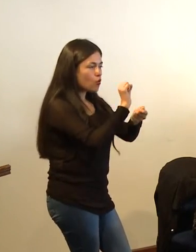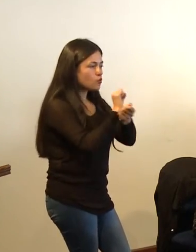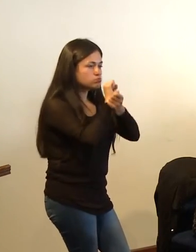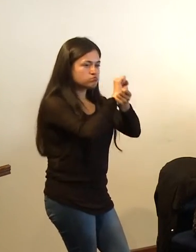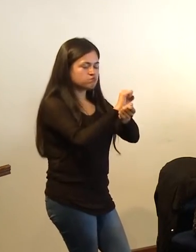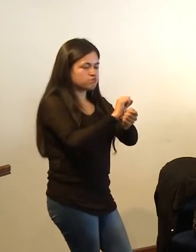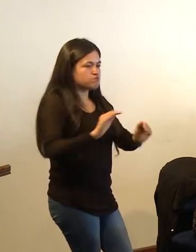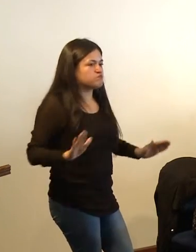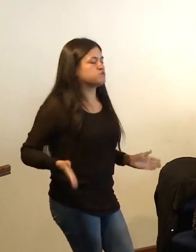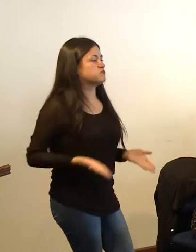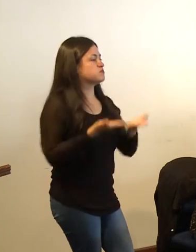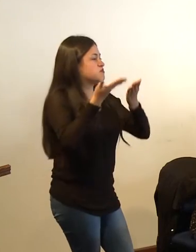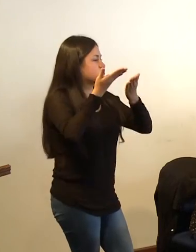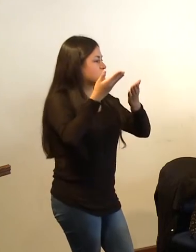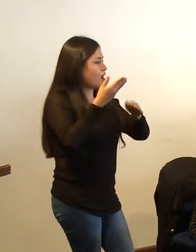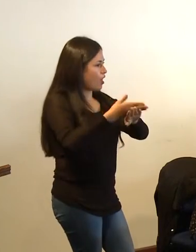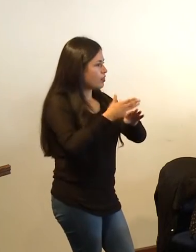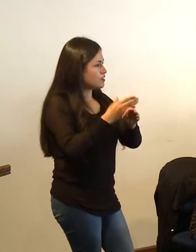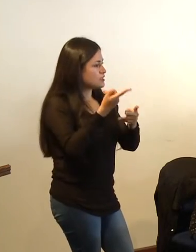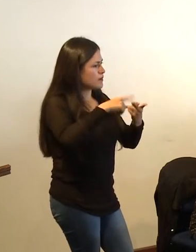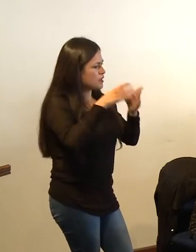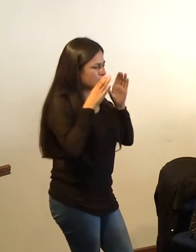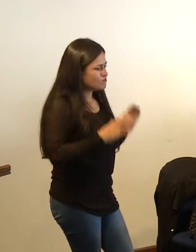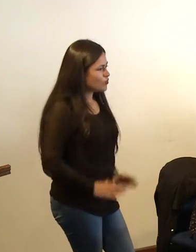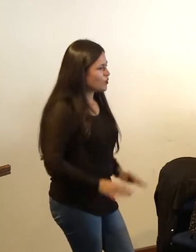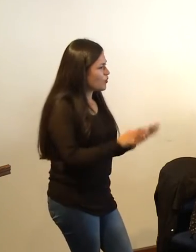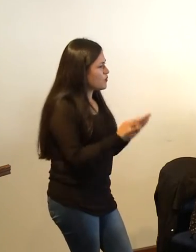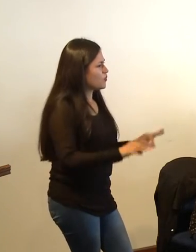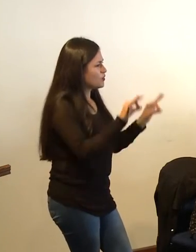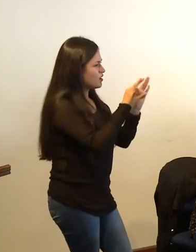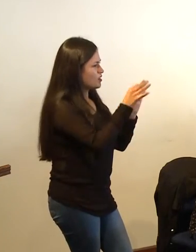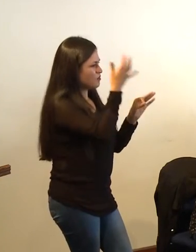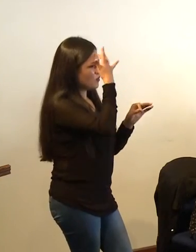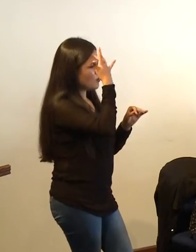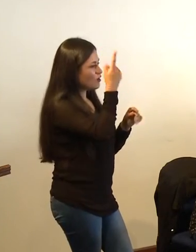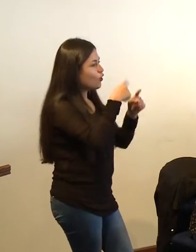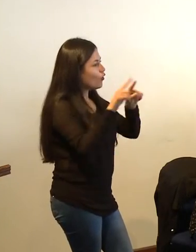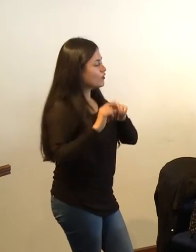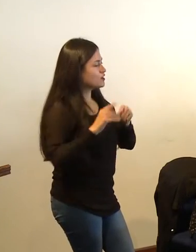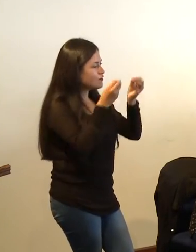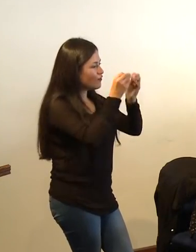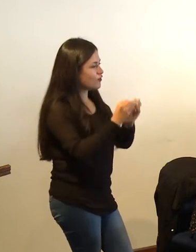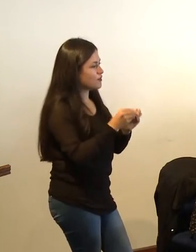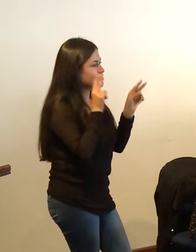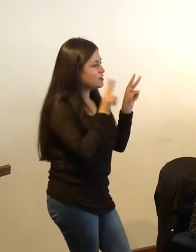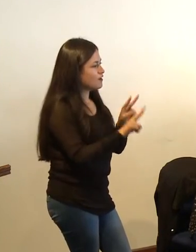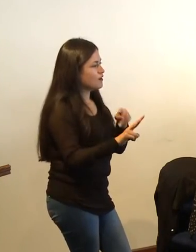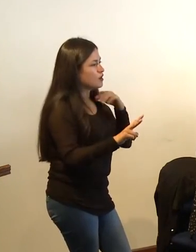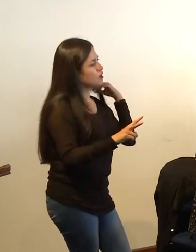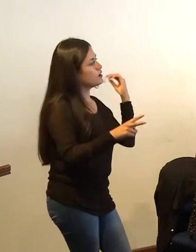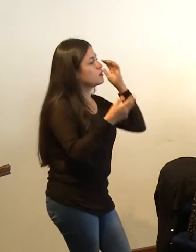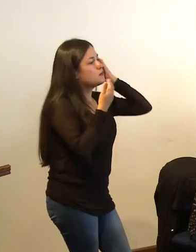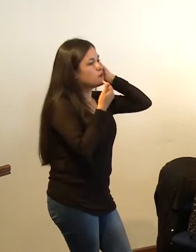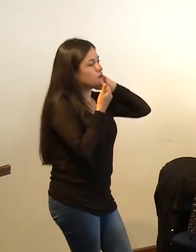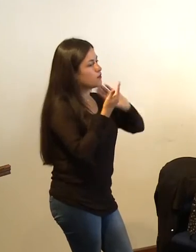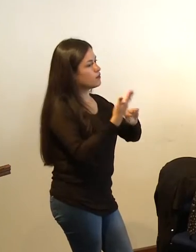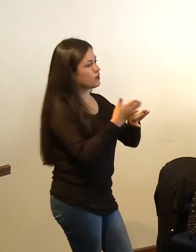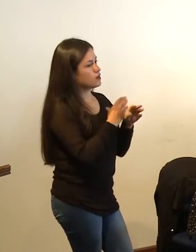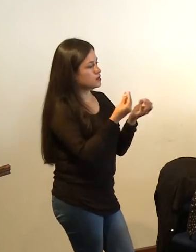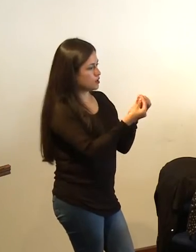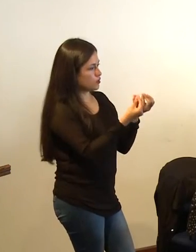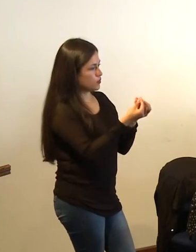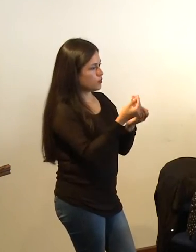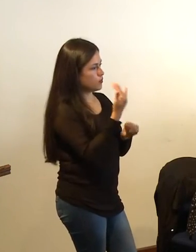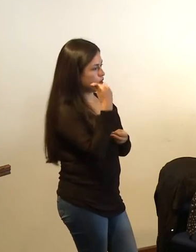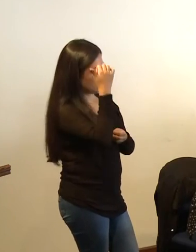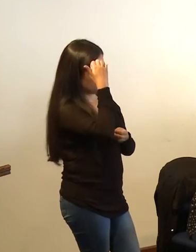esclavitud. Por supuesto, desde el cuerpo. ¿Por qué esas tensiones? Cuando y el equipo y Sonia